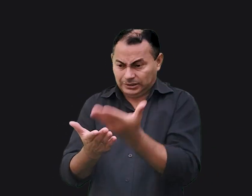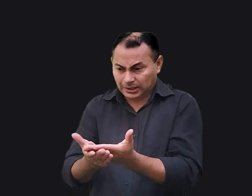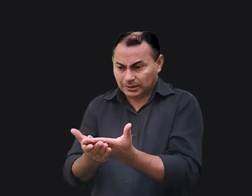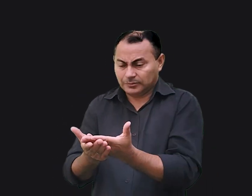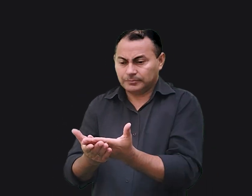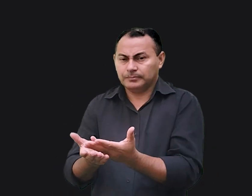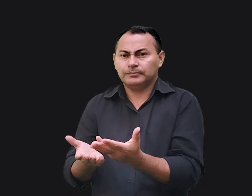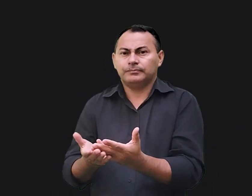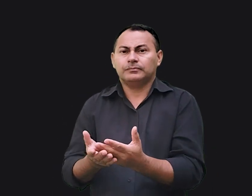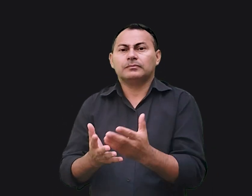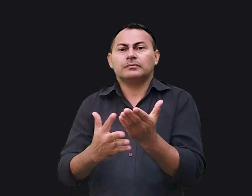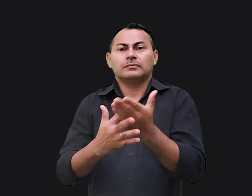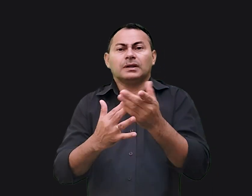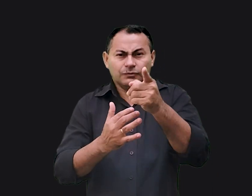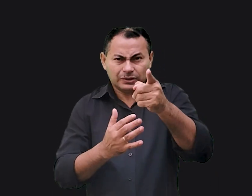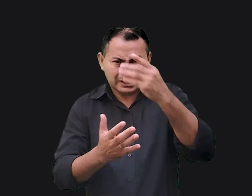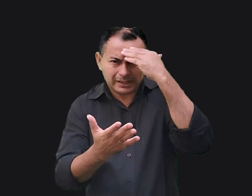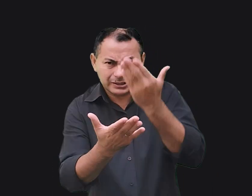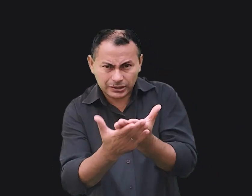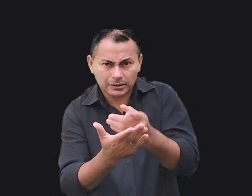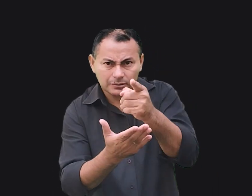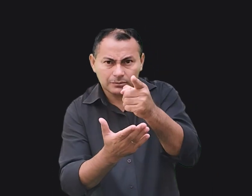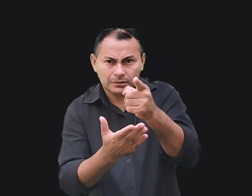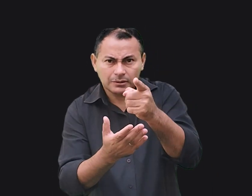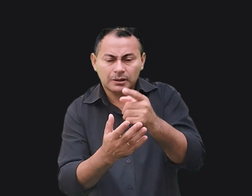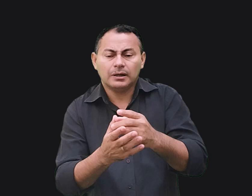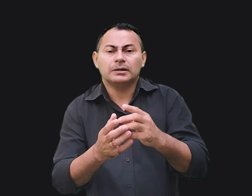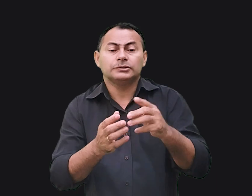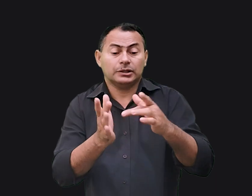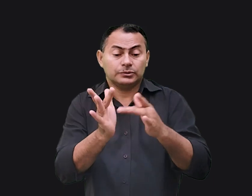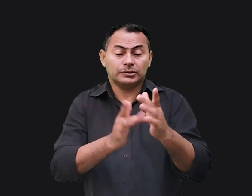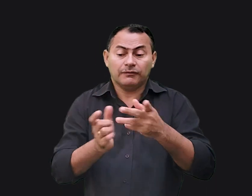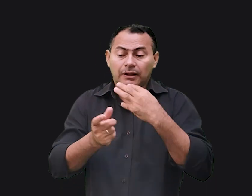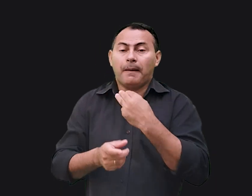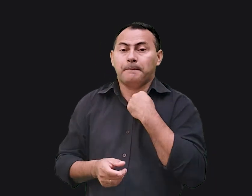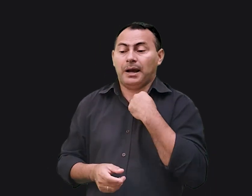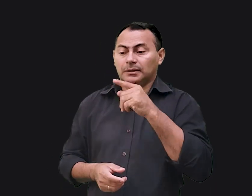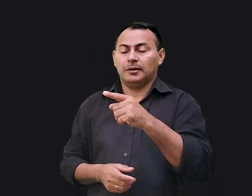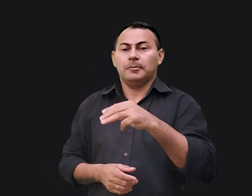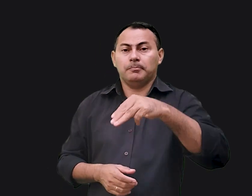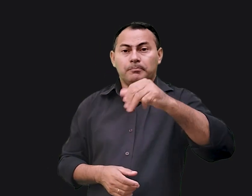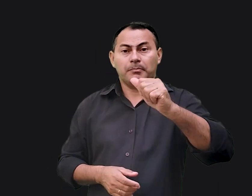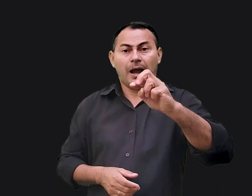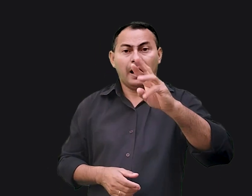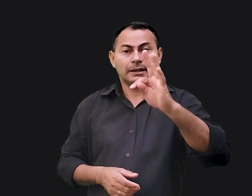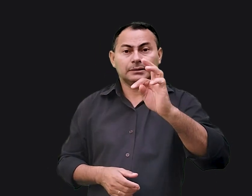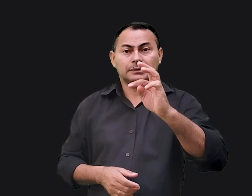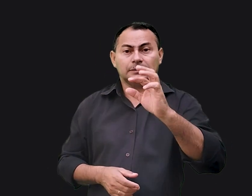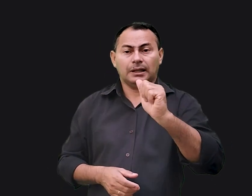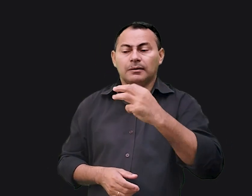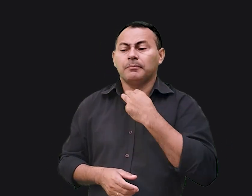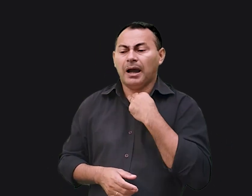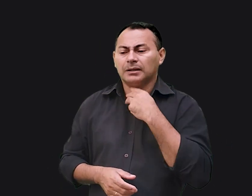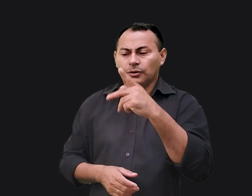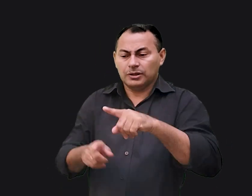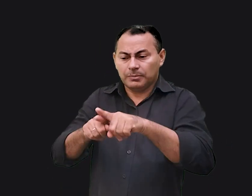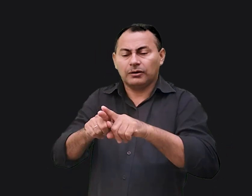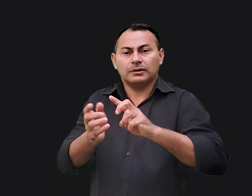nisso? Entre outras coisas, Jesus estava dizendo a Marta, Marta, seu irmão vai